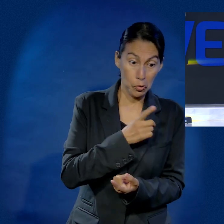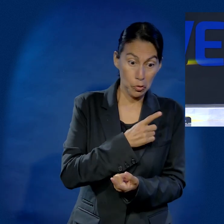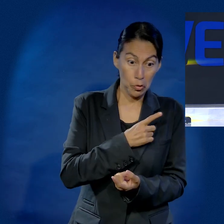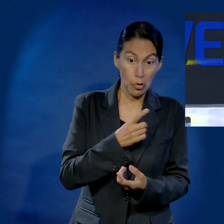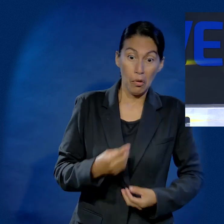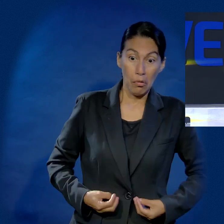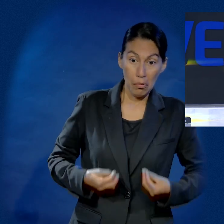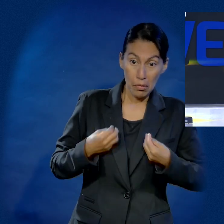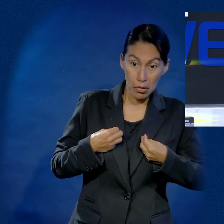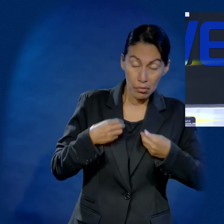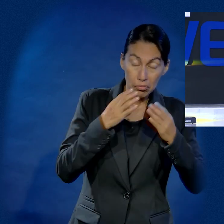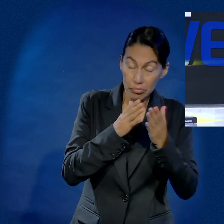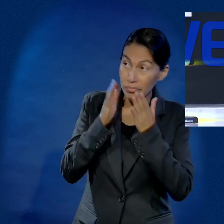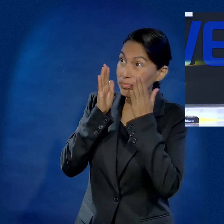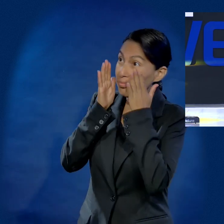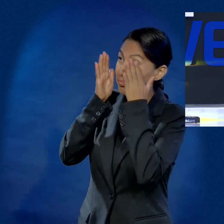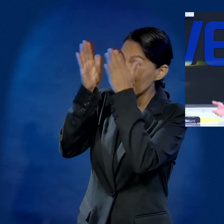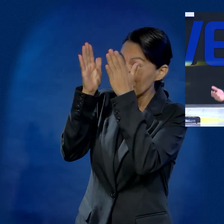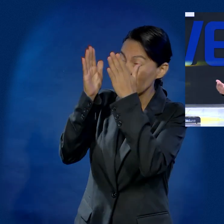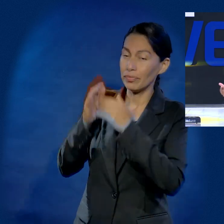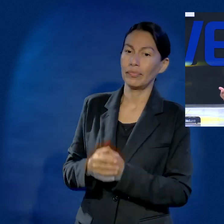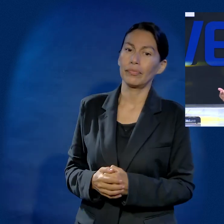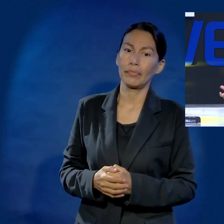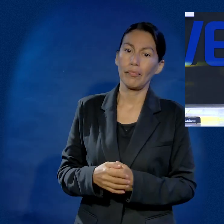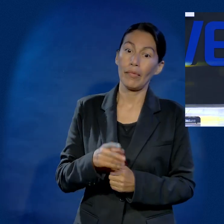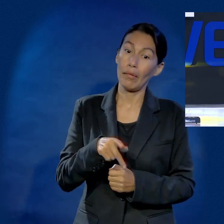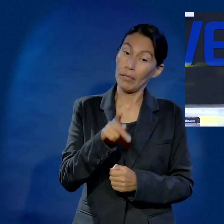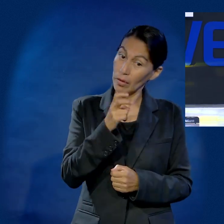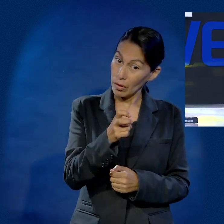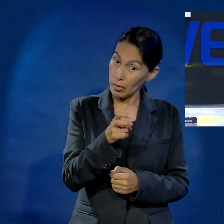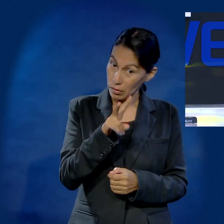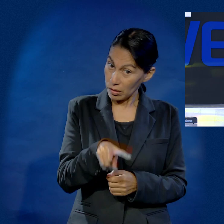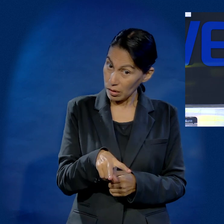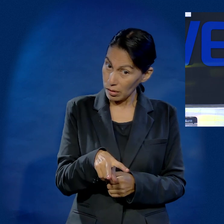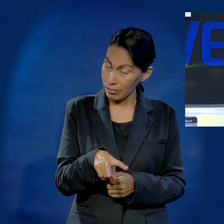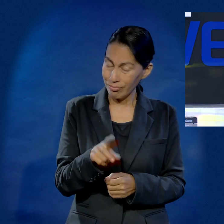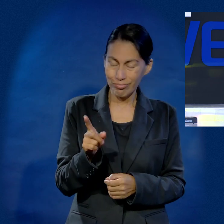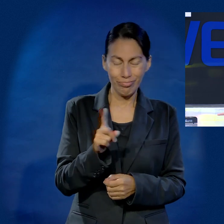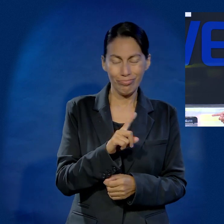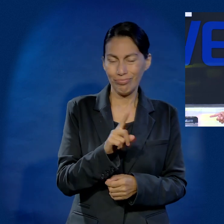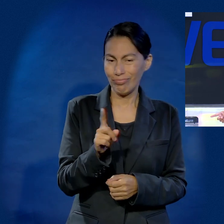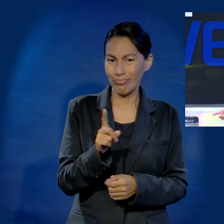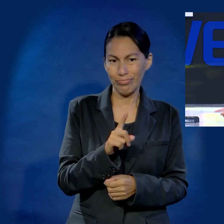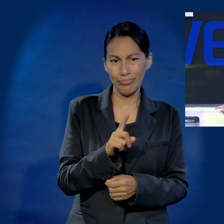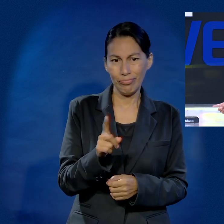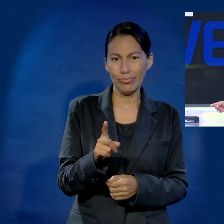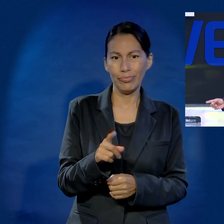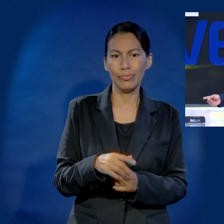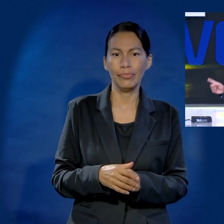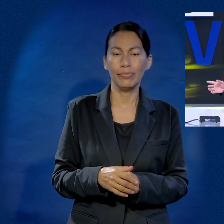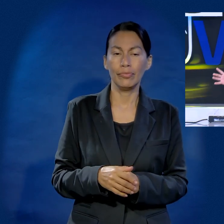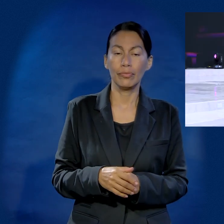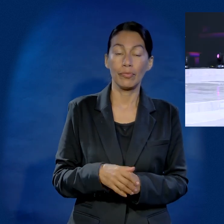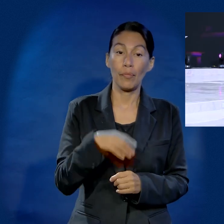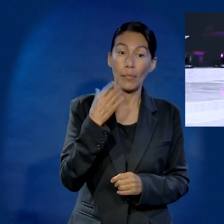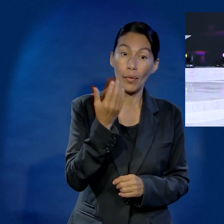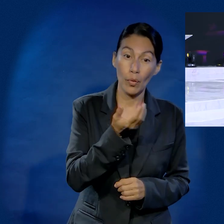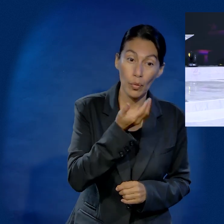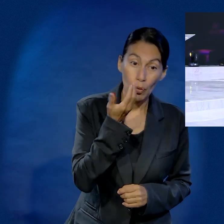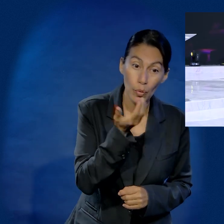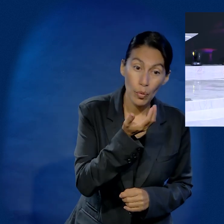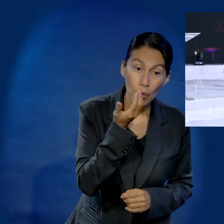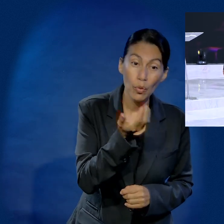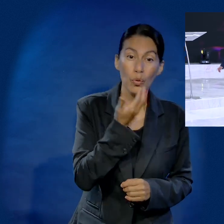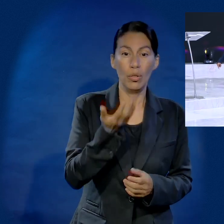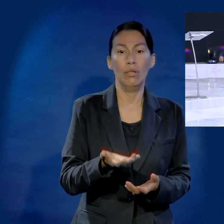tiene el don de vivir solo, que se consagre al Señor. El problema es que no está pasando así. El problema es que la